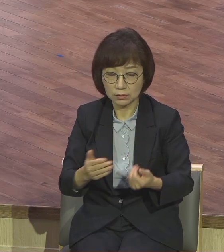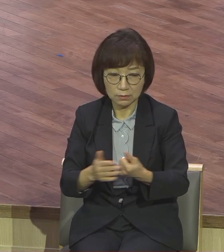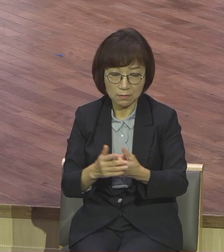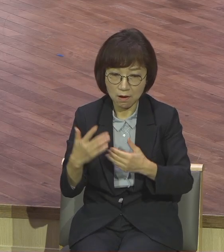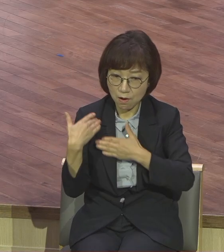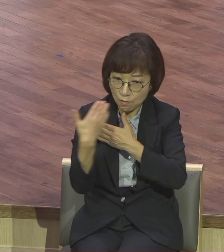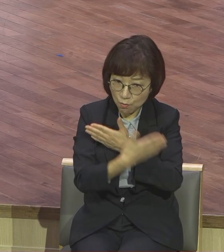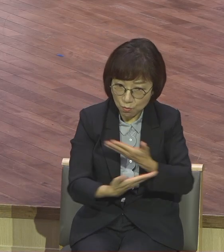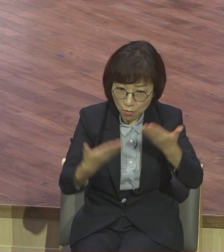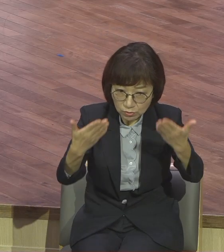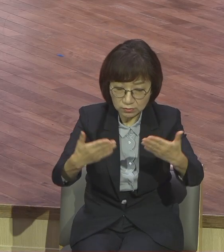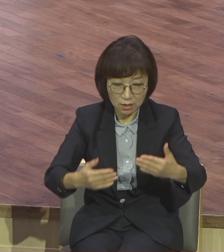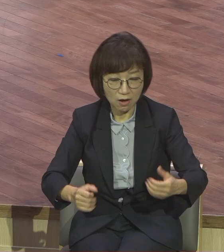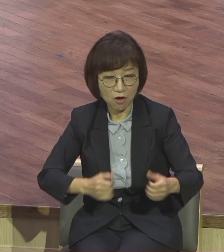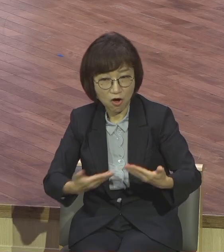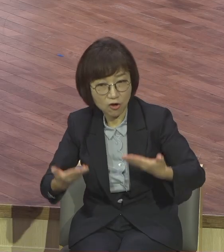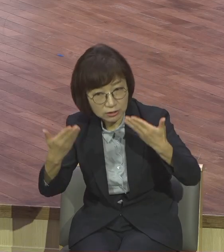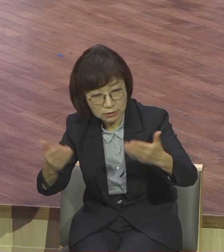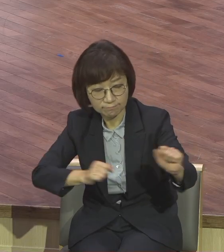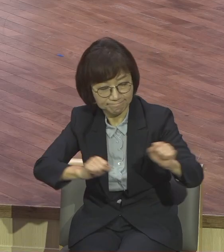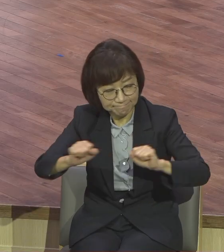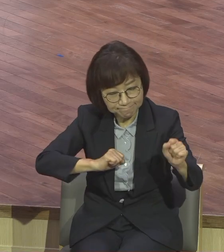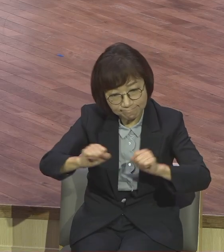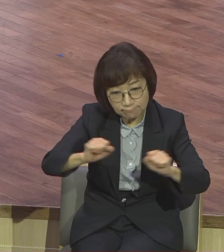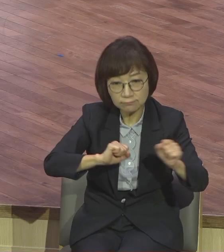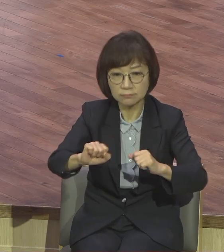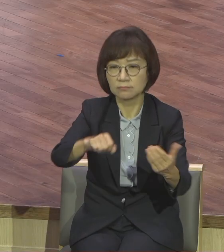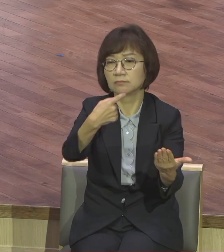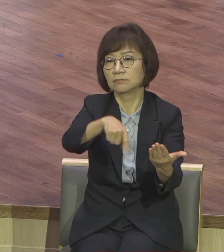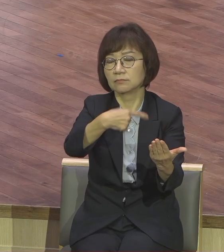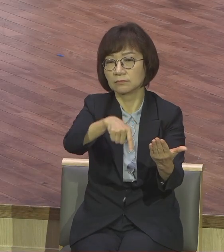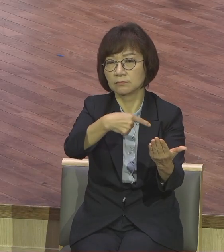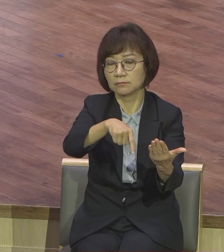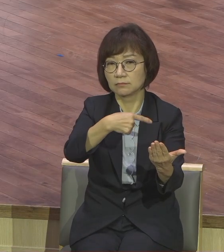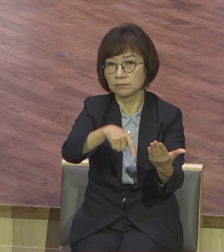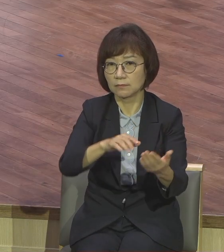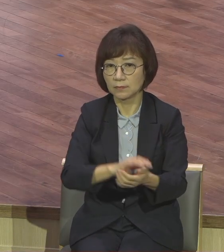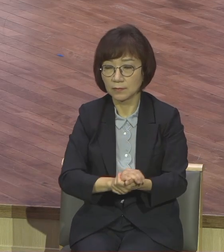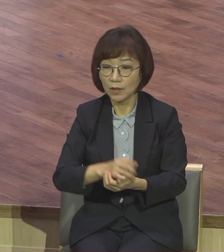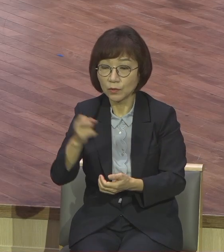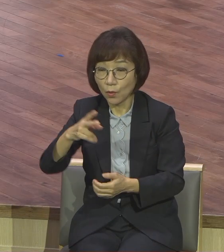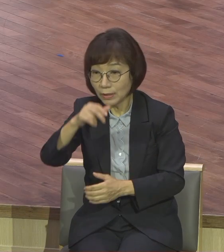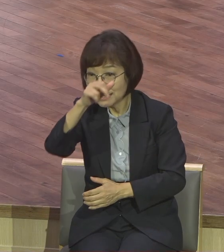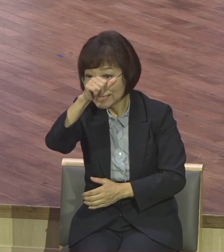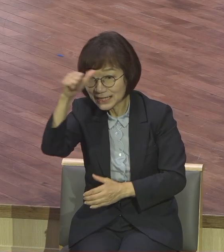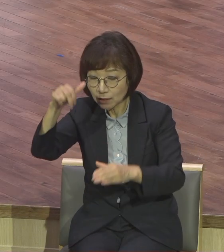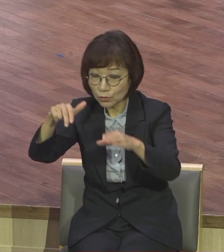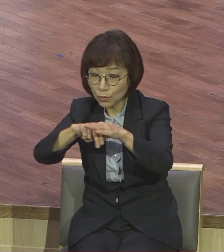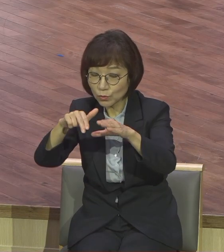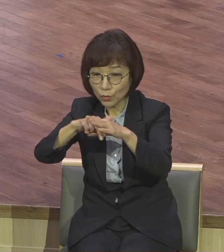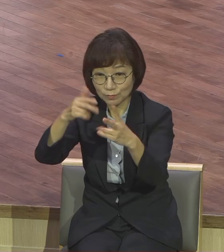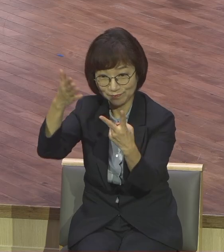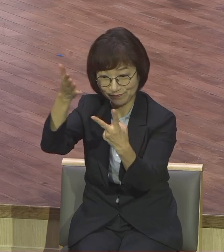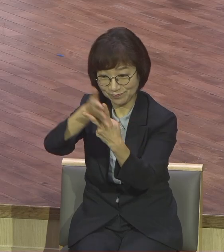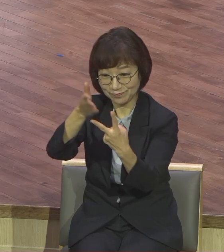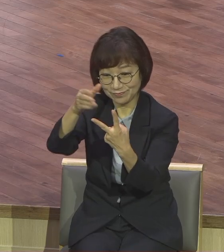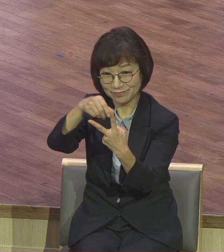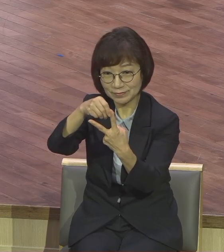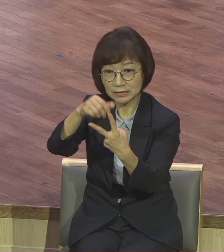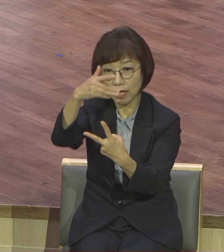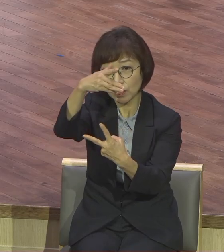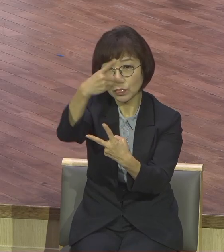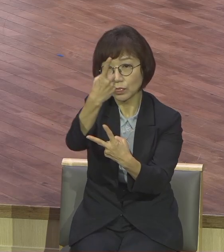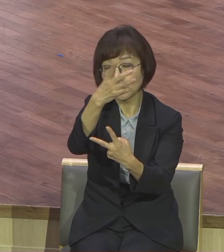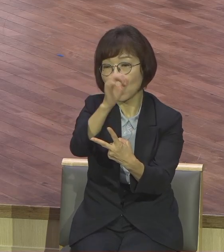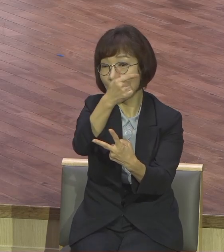그래야 구원받으니까. 그 내면 속에 그게 다 들어있다면. 장로교 중에도 통합적이 있습니다. 통합적. 우리 한국의 제일 큰 교회들이